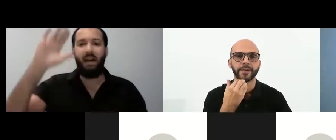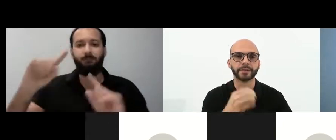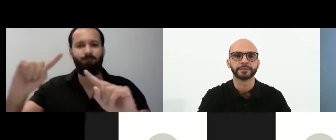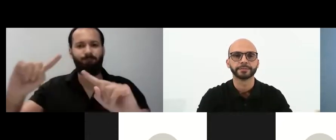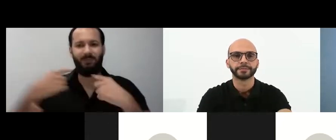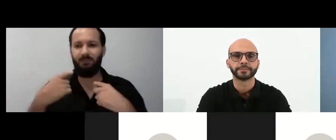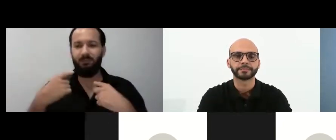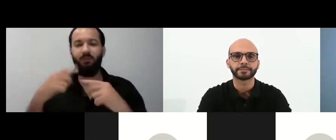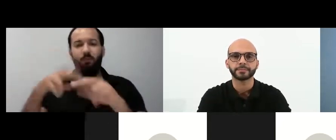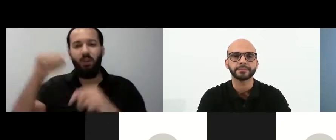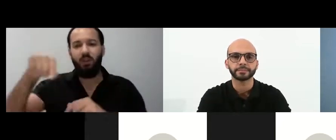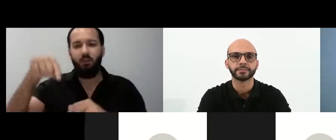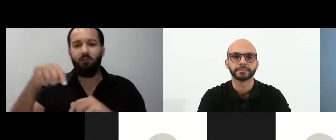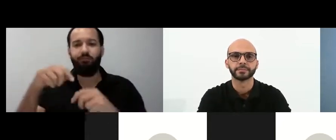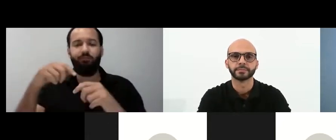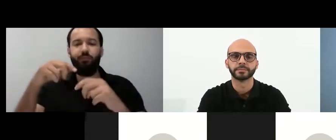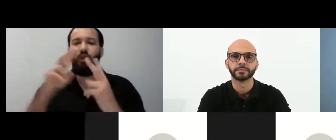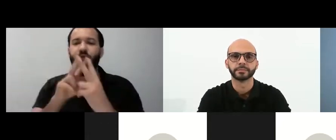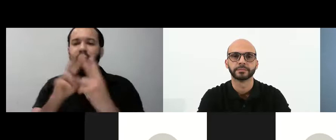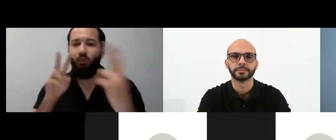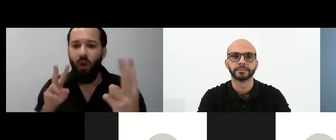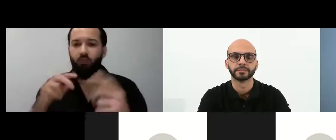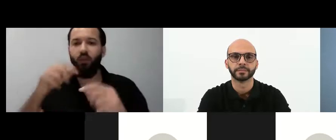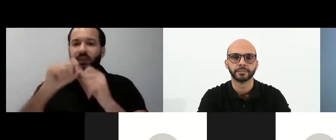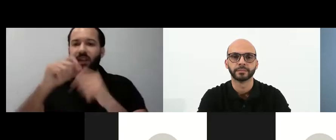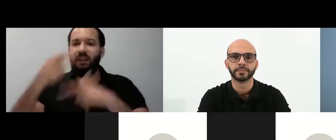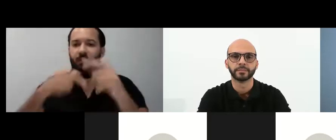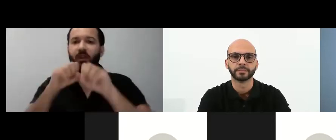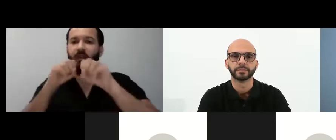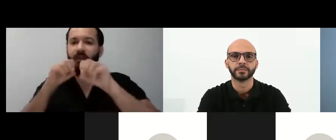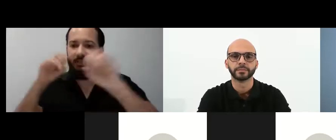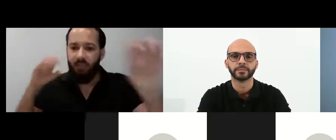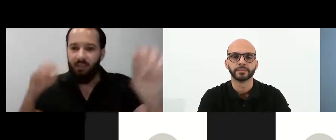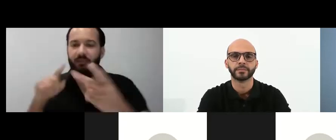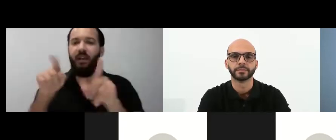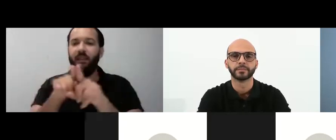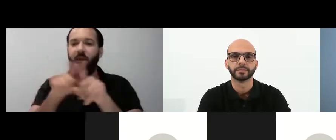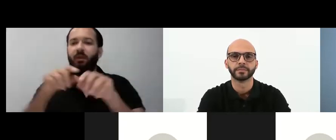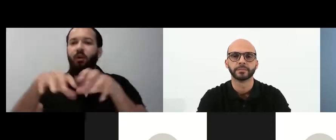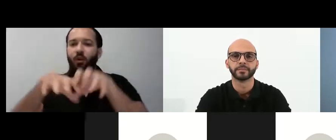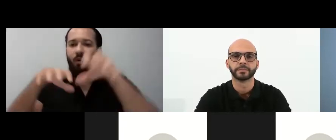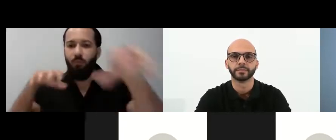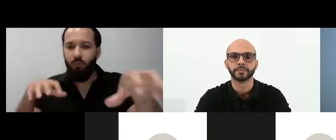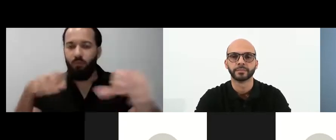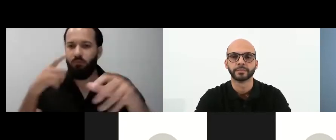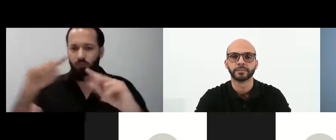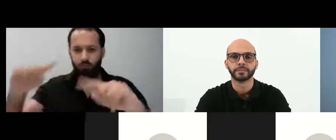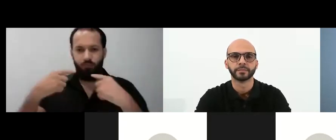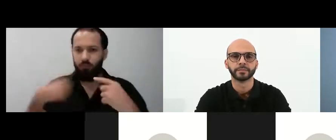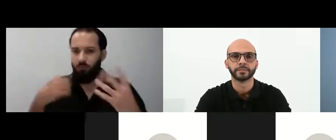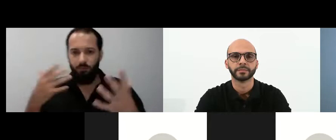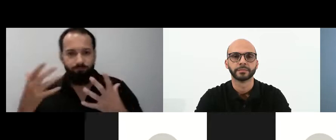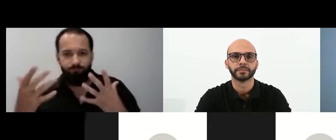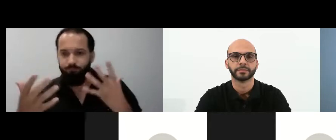perceberam o quê? O que mais aconteceu? Isso foi realmente um desafio. Esse ensino remoto, o trabalho à distância, como